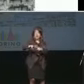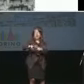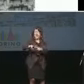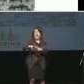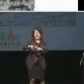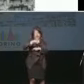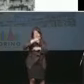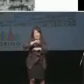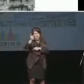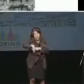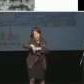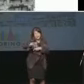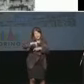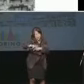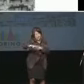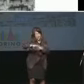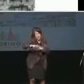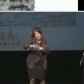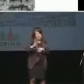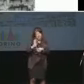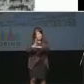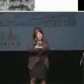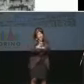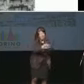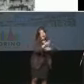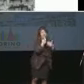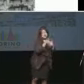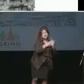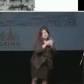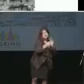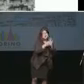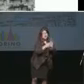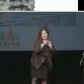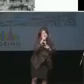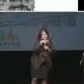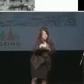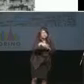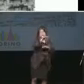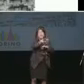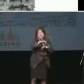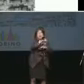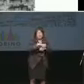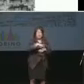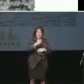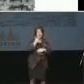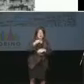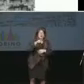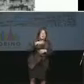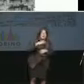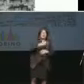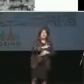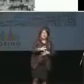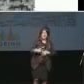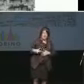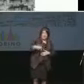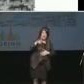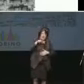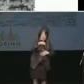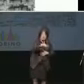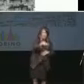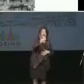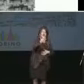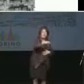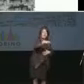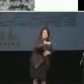riusciti grazie alla collaborazione del comune di Torino e della regione Piemonte ringrazio il presidente e la sindaca perché gli uffici hanno lavorato su